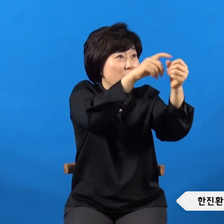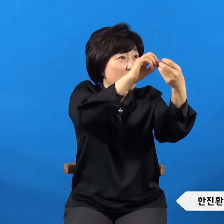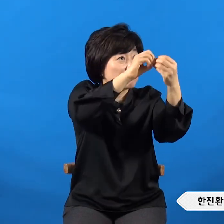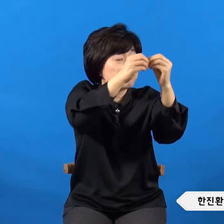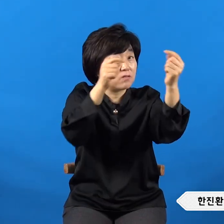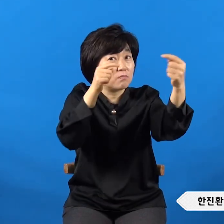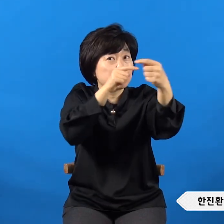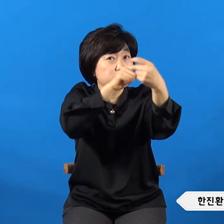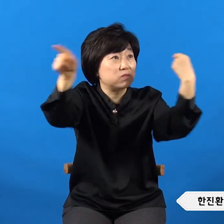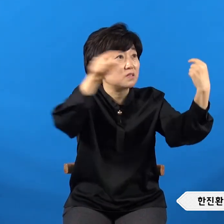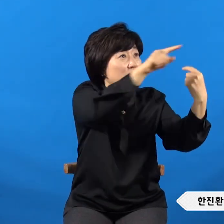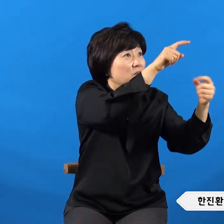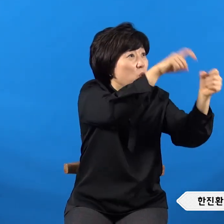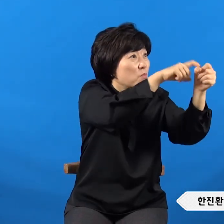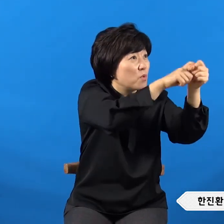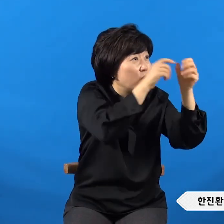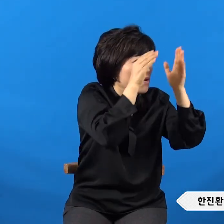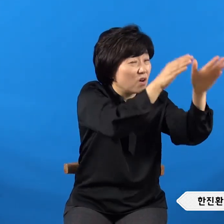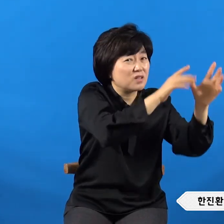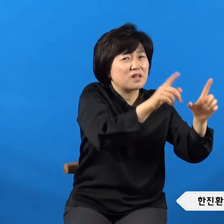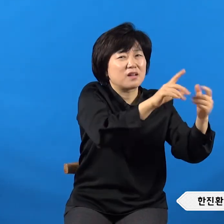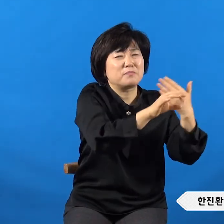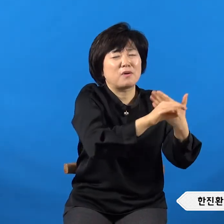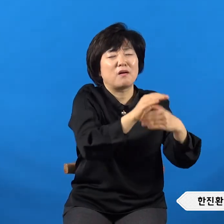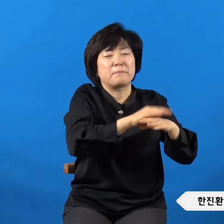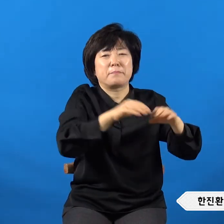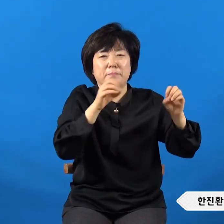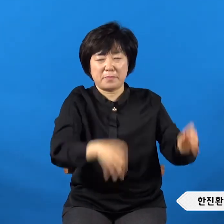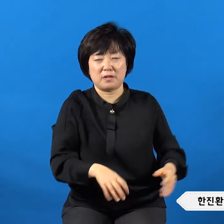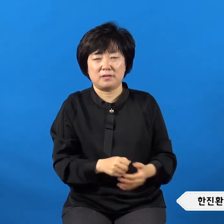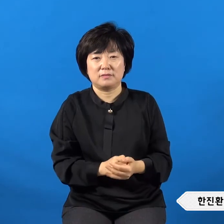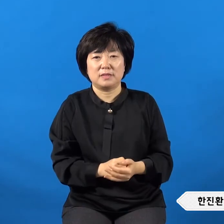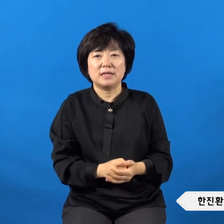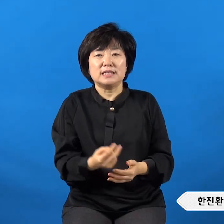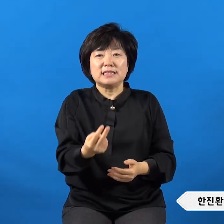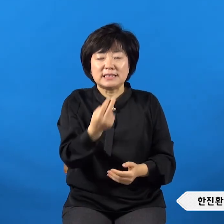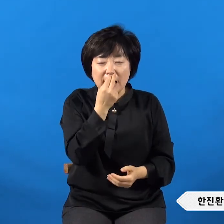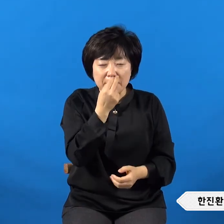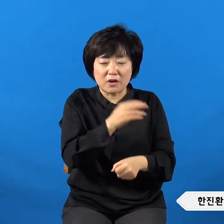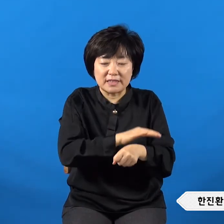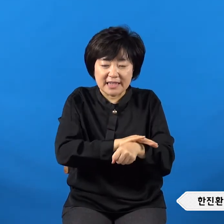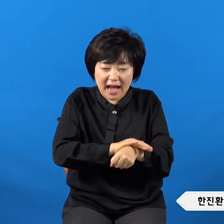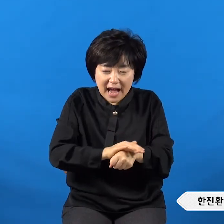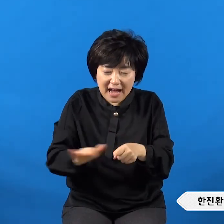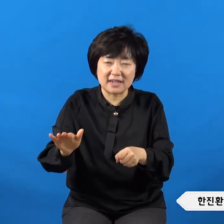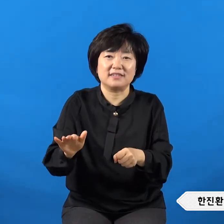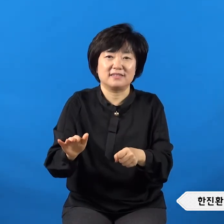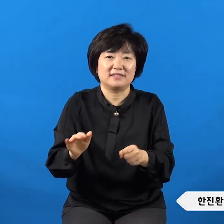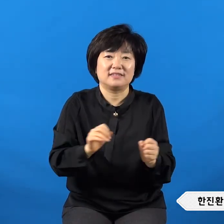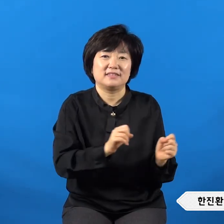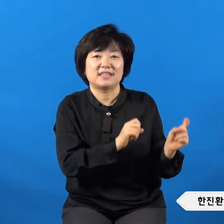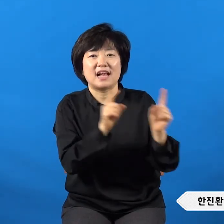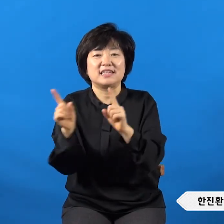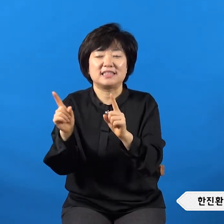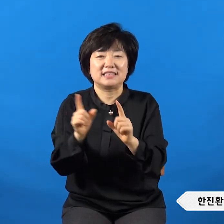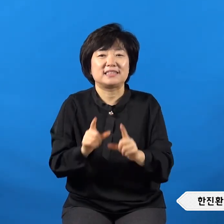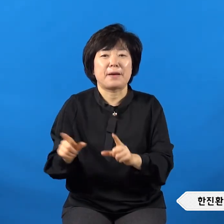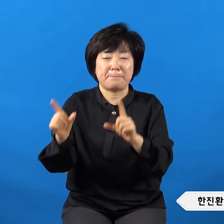생명을 살리는 삶, 생명을 잘 사랑으로 섬기는 삶, 그 목표가 분명해야